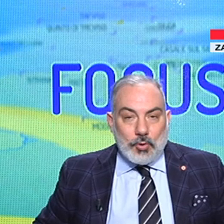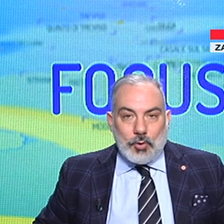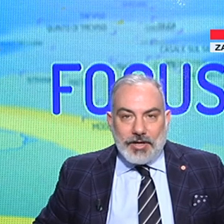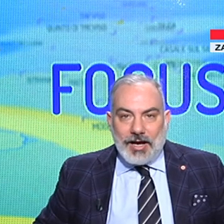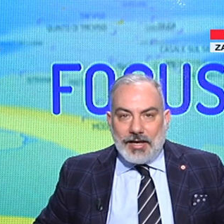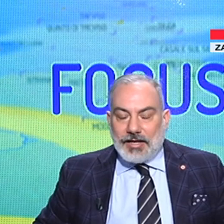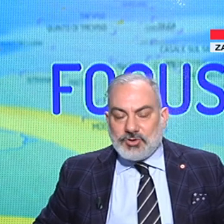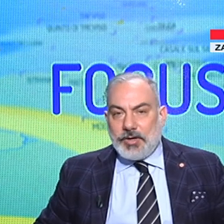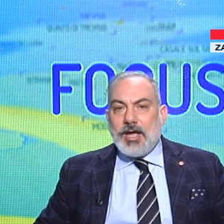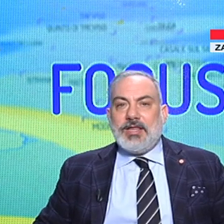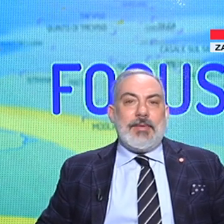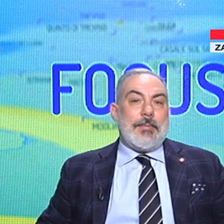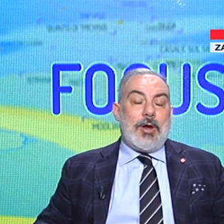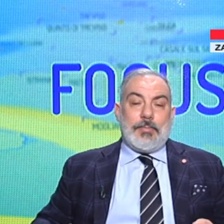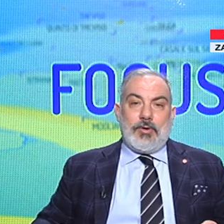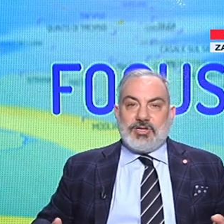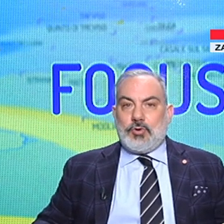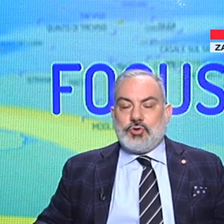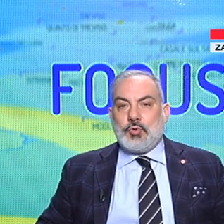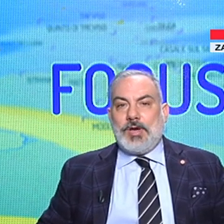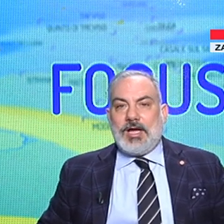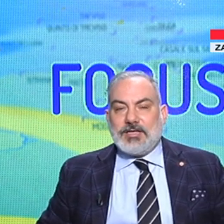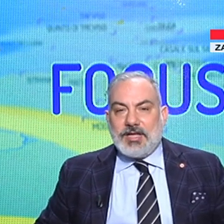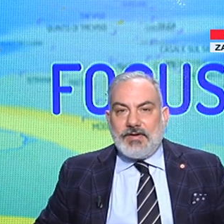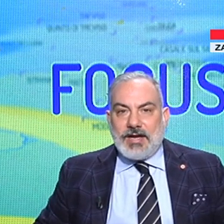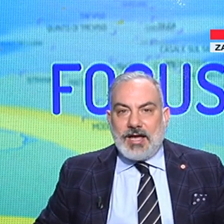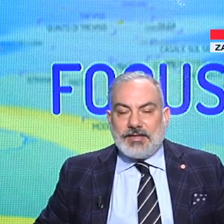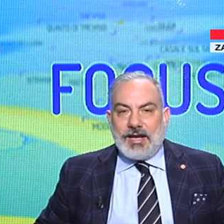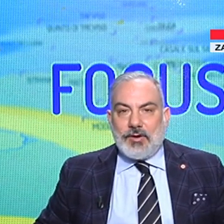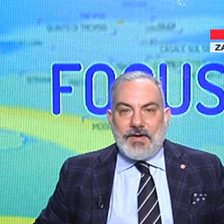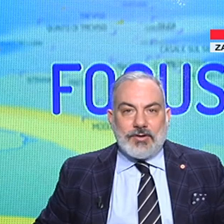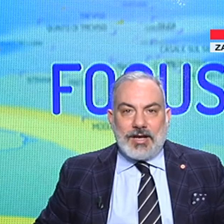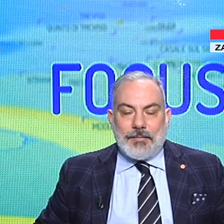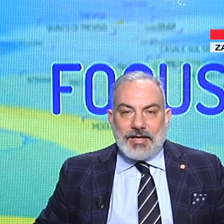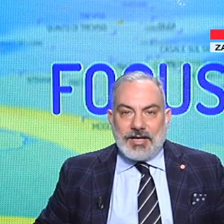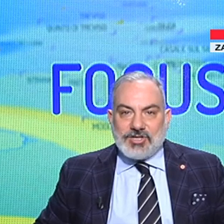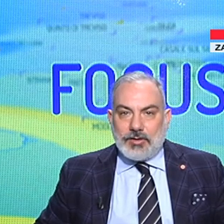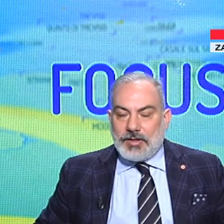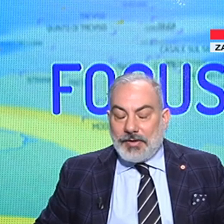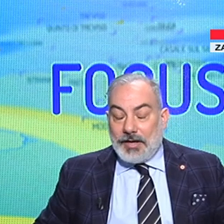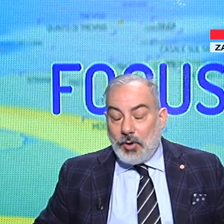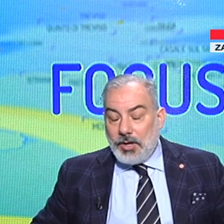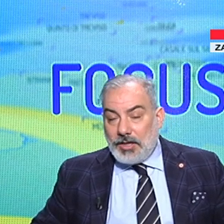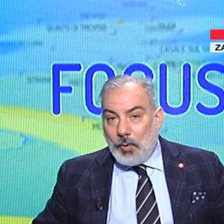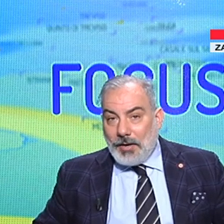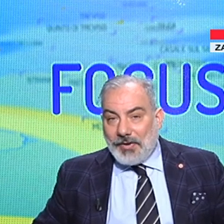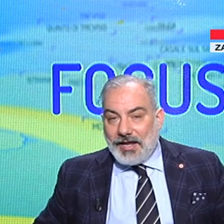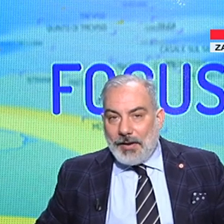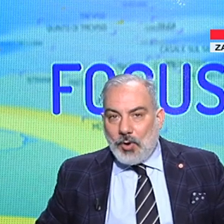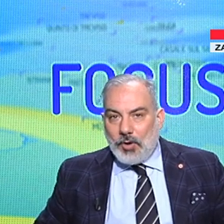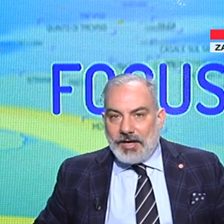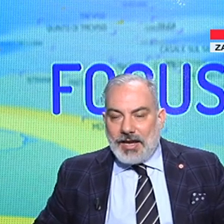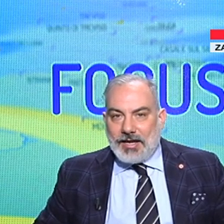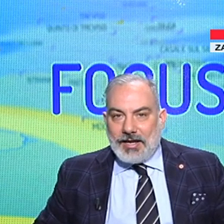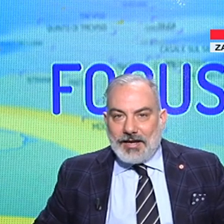famosi colori alle regioni. Temi che però per ora sono sulla scrivania del governo, della cabina di regia, di quindi parleremo, dei quali